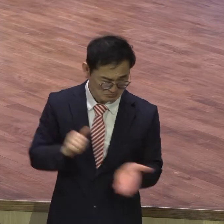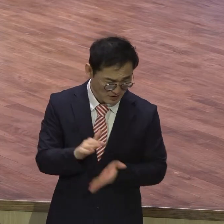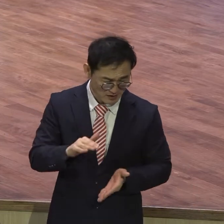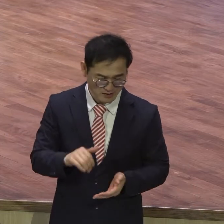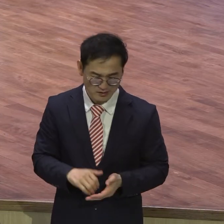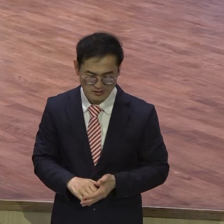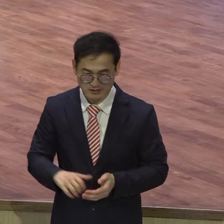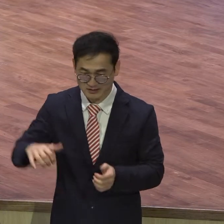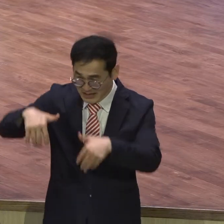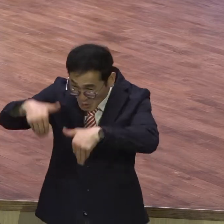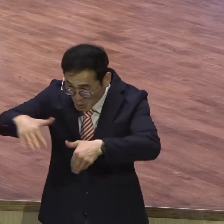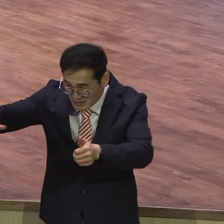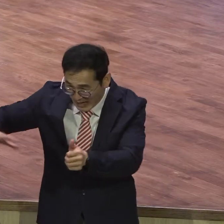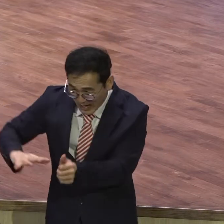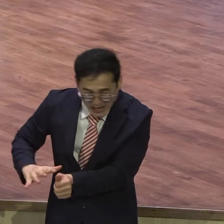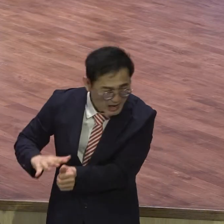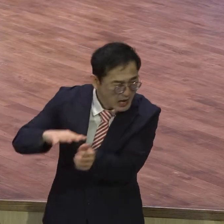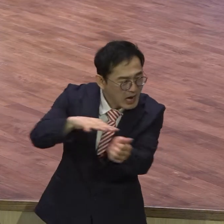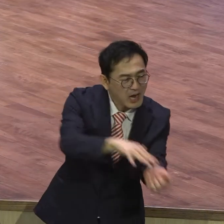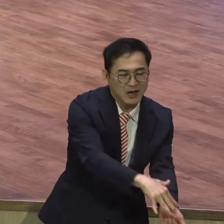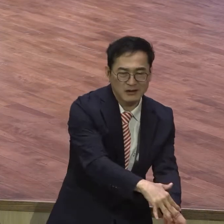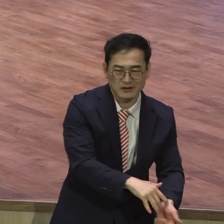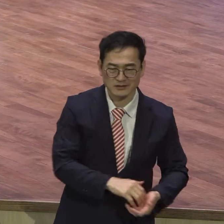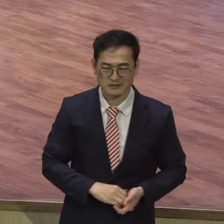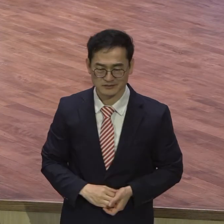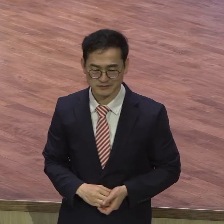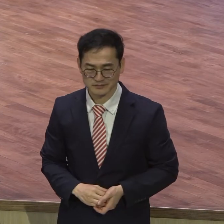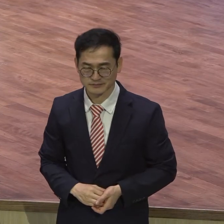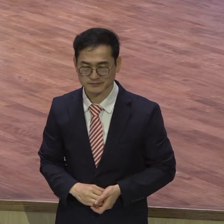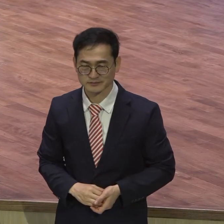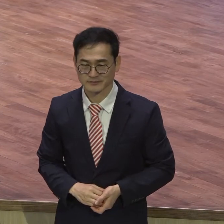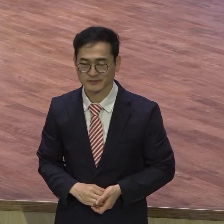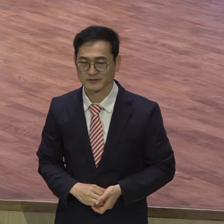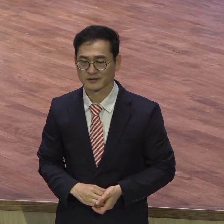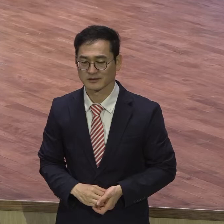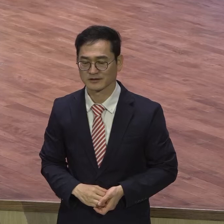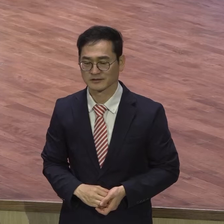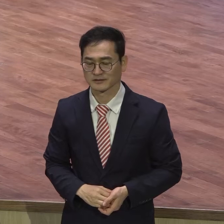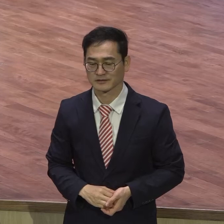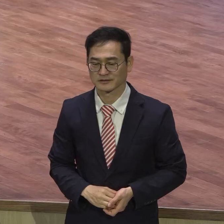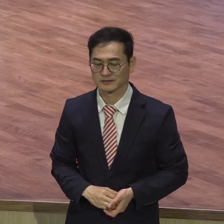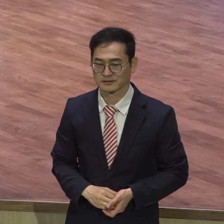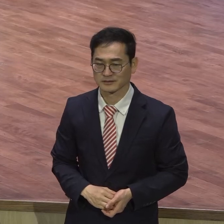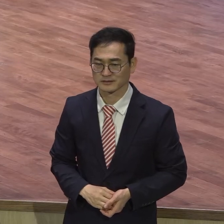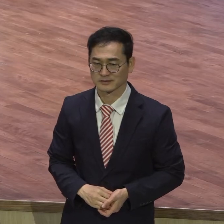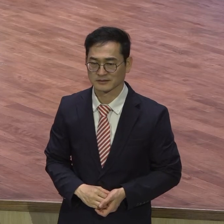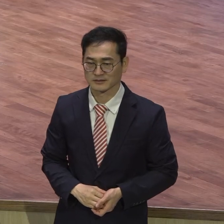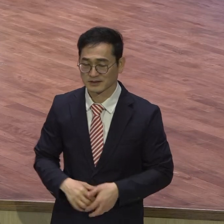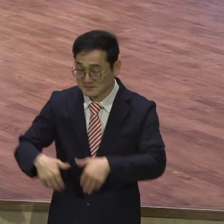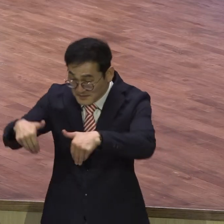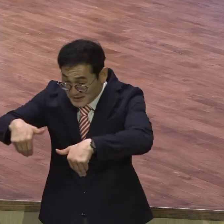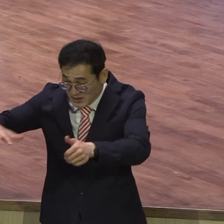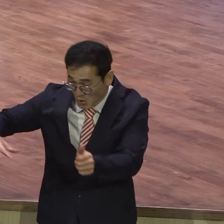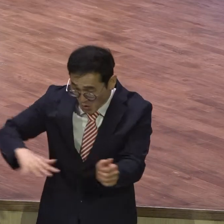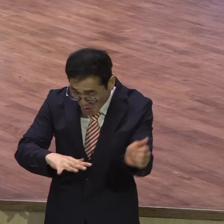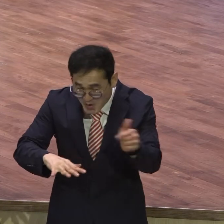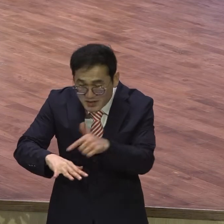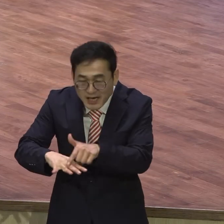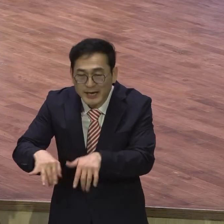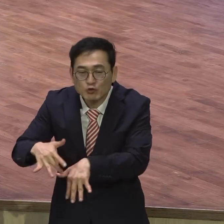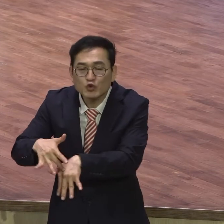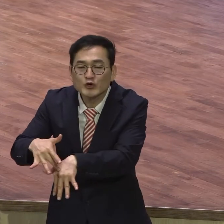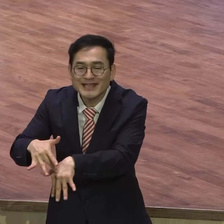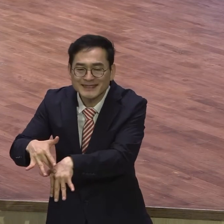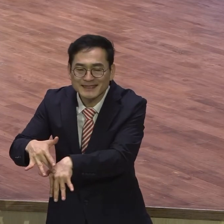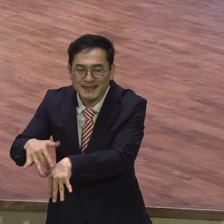사자들도 그와 함께 내가 쫓기드냐 자 여기서 사단과 함께 내가 쫓긴 그 사자들이 누구냐 귀신들이 그니까